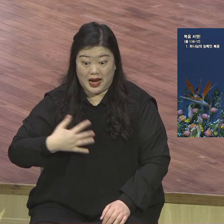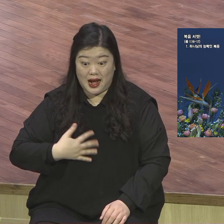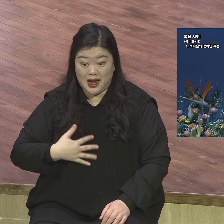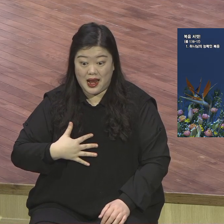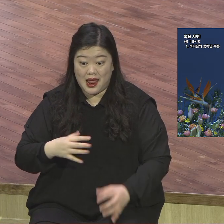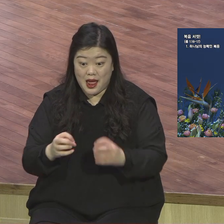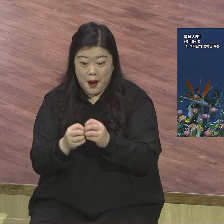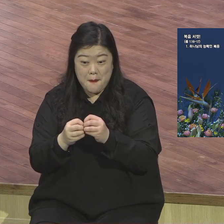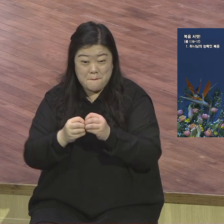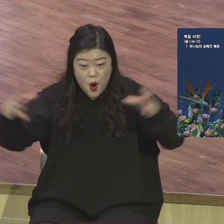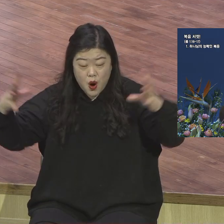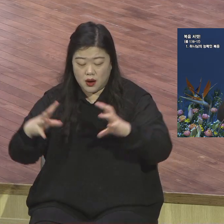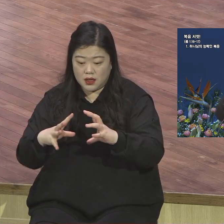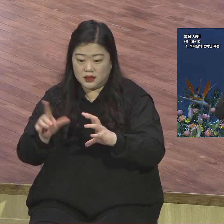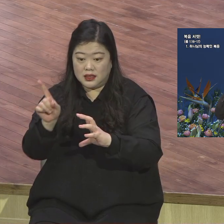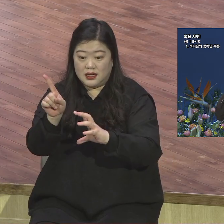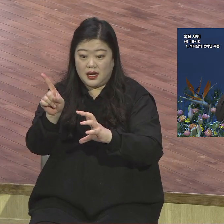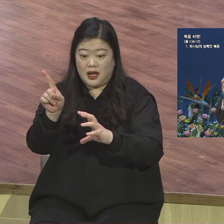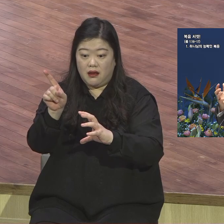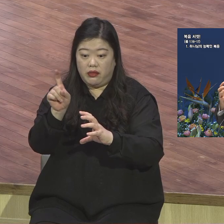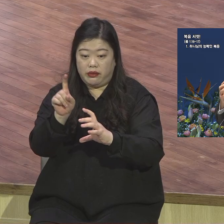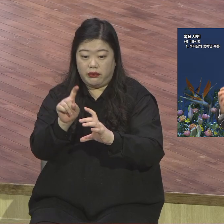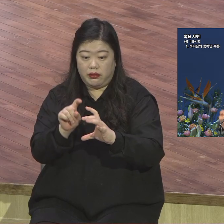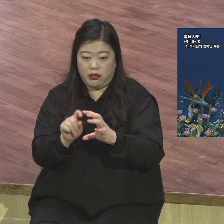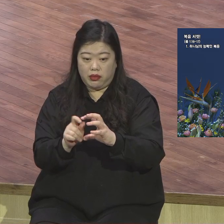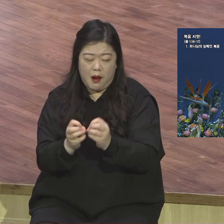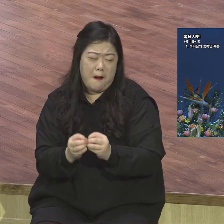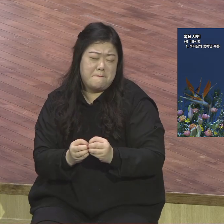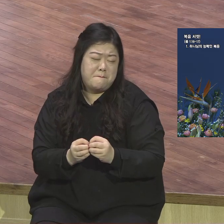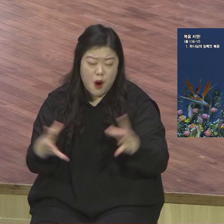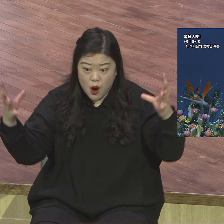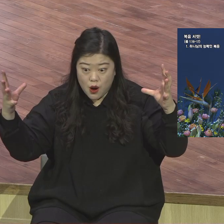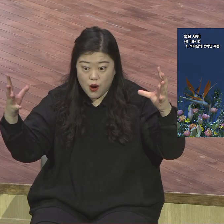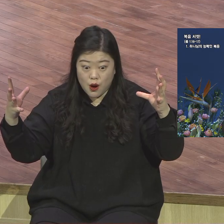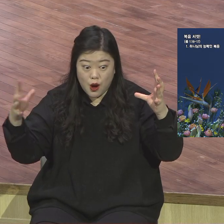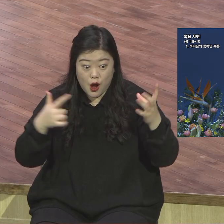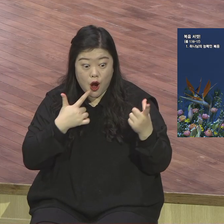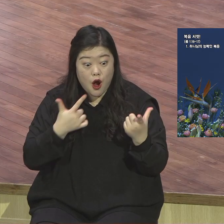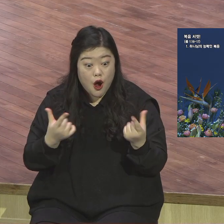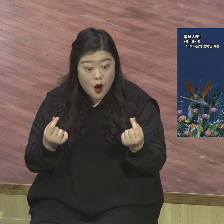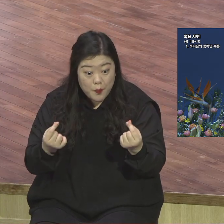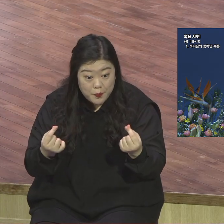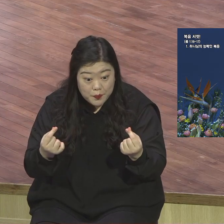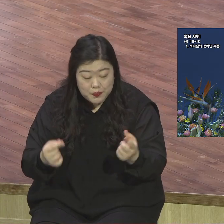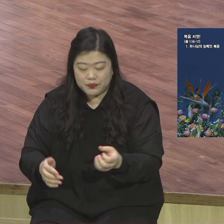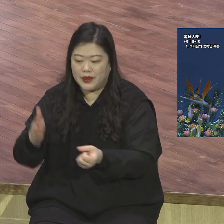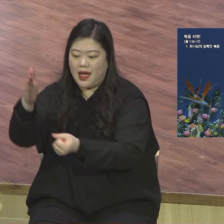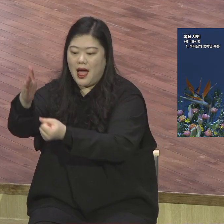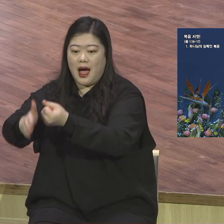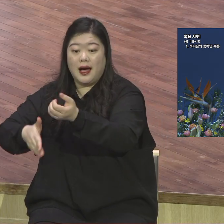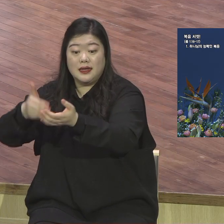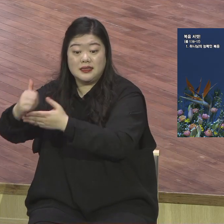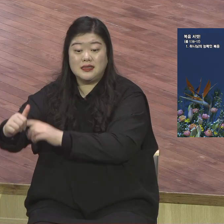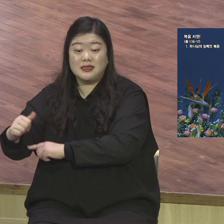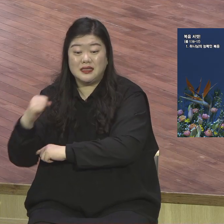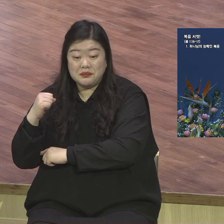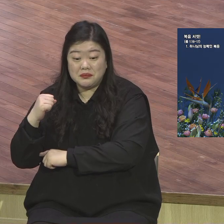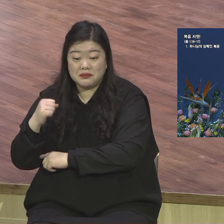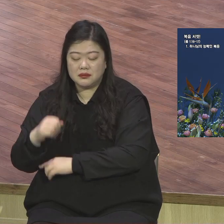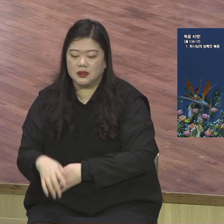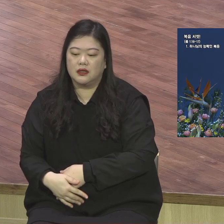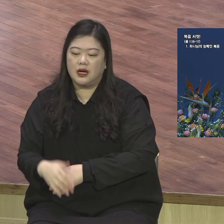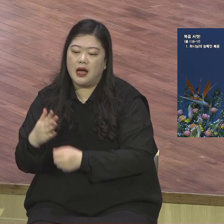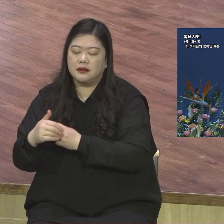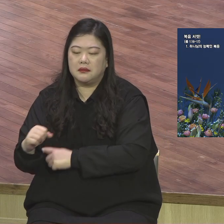마치 다이나마이트가 터지는 것처럼 하나님의 능력이 강하다, 그런 뜻이에요. 하나님의 능력,